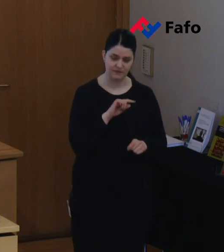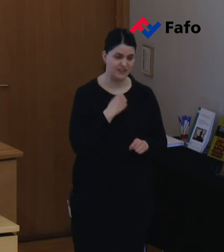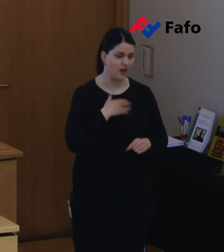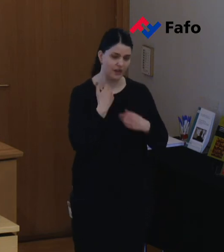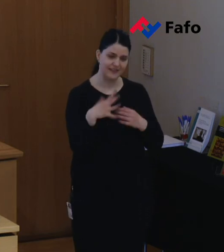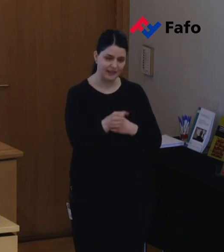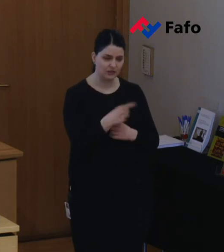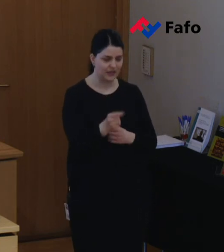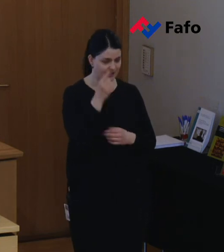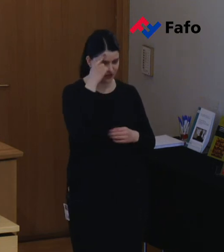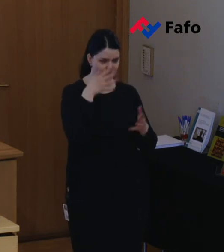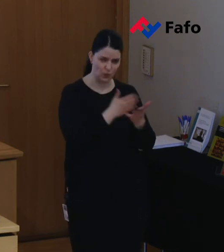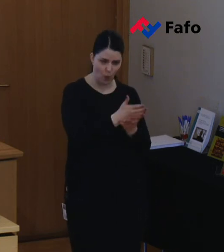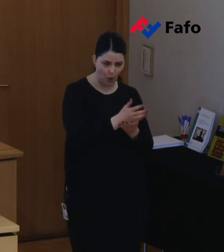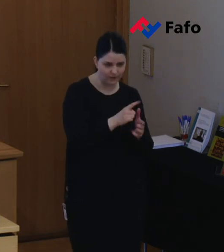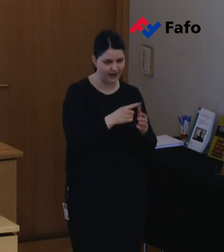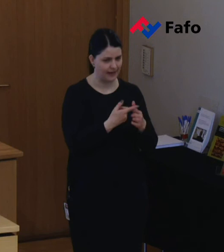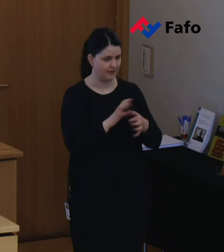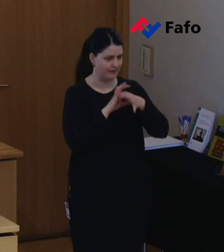psykiater, legekompetanse og psykolog.